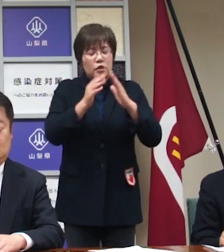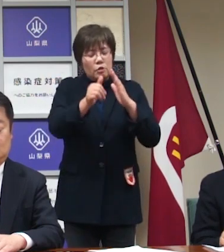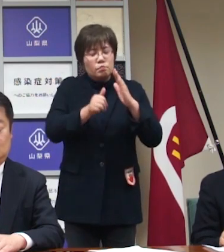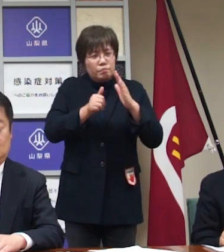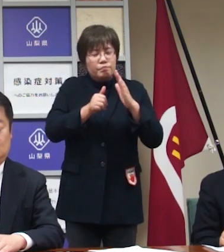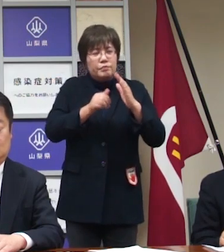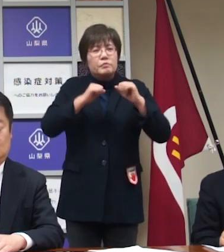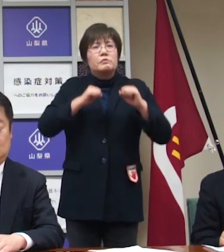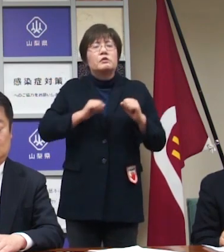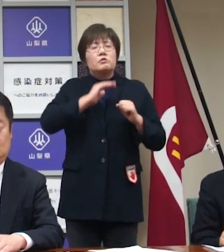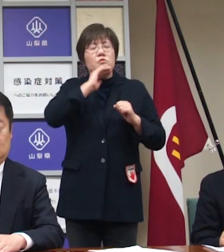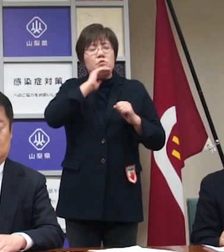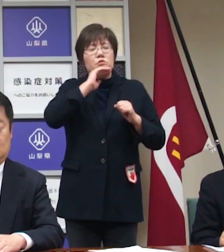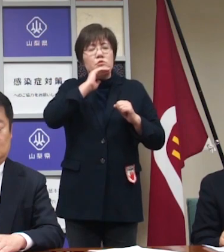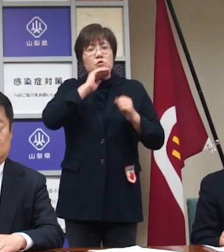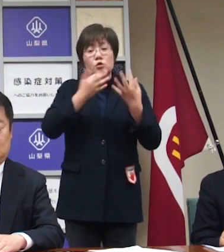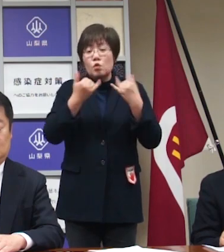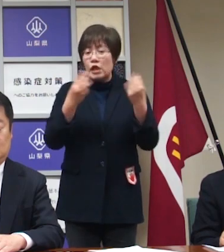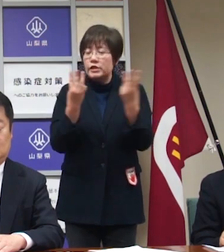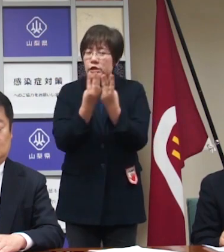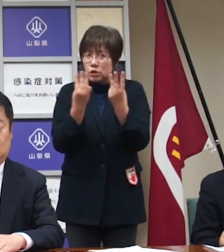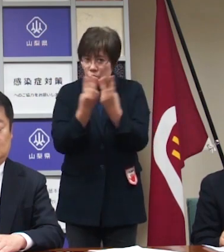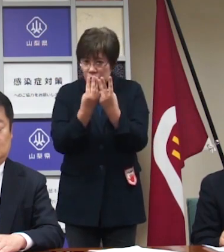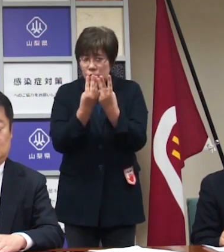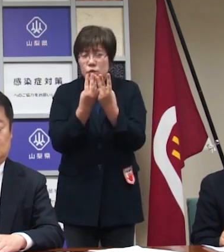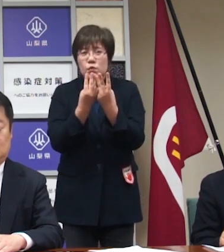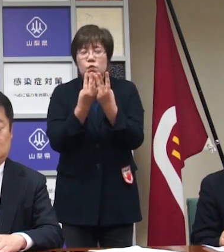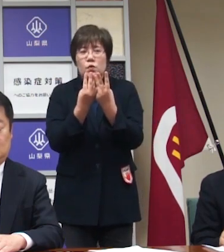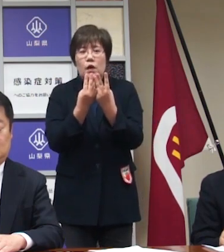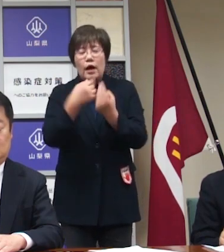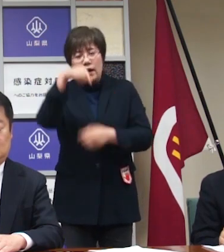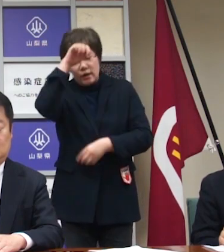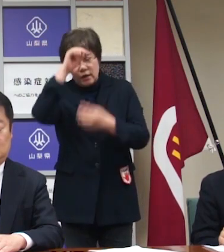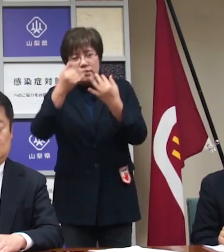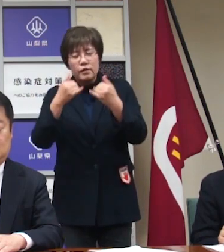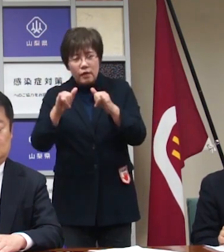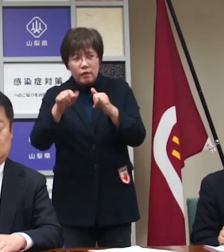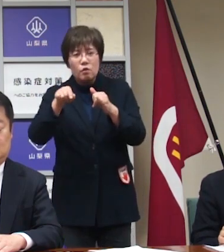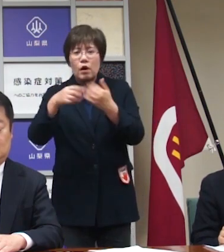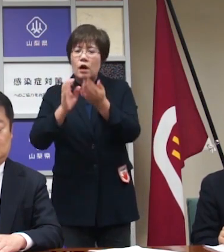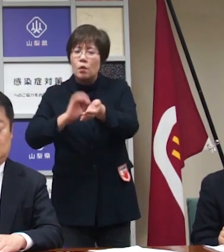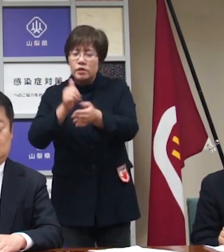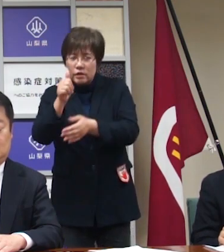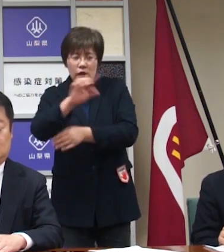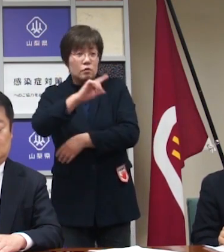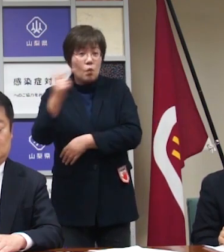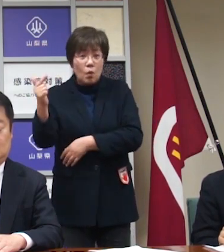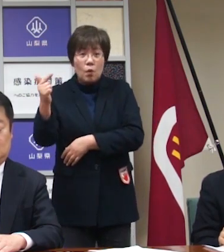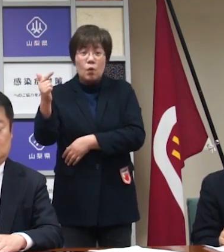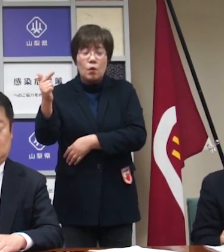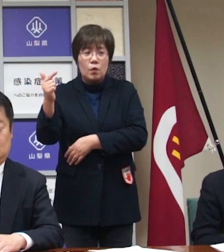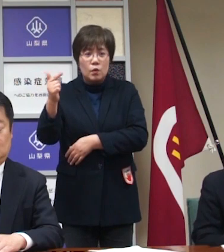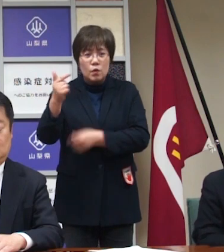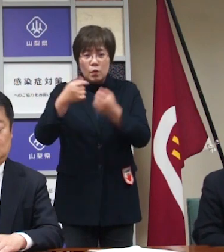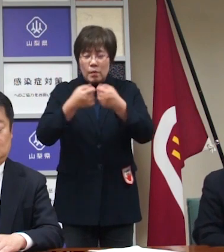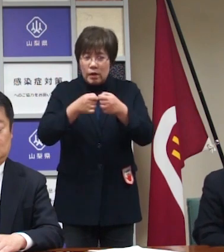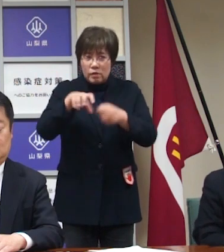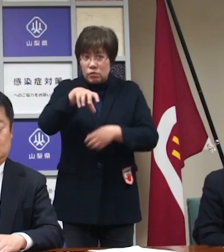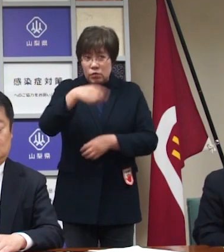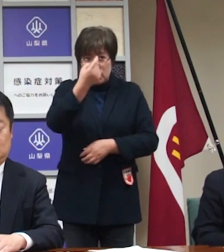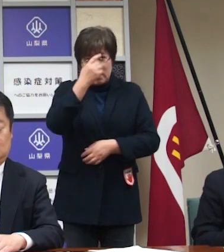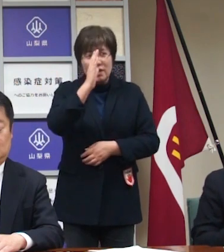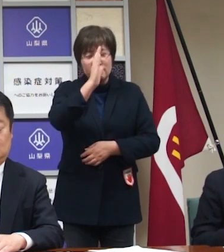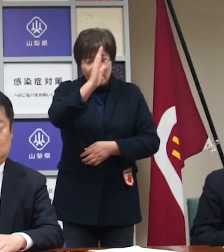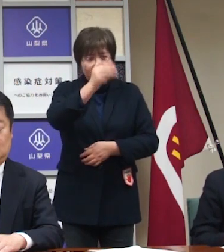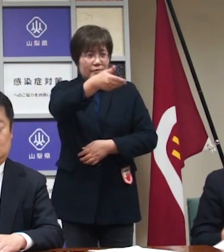ている人数と、そのなんか患者さんとか医師とか、その属性を教えていただければと思います。 ちょ